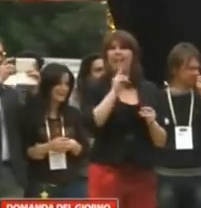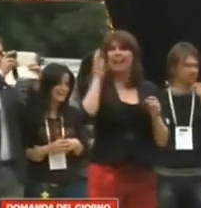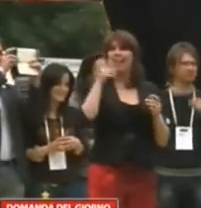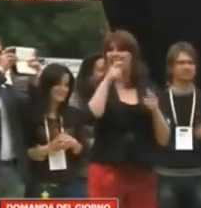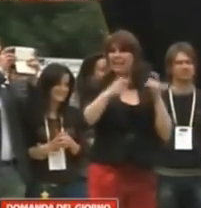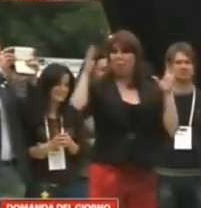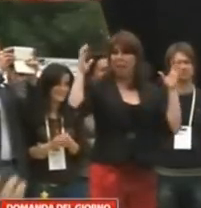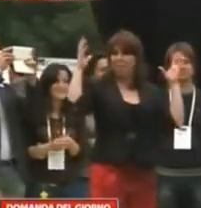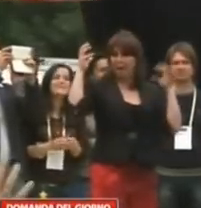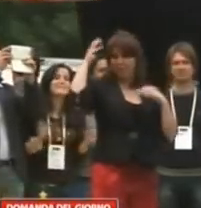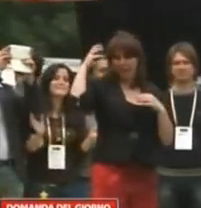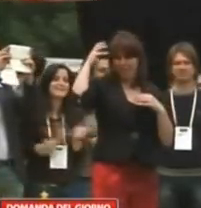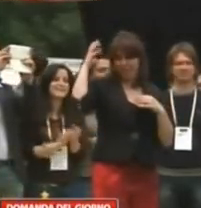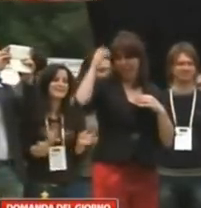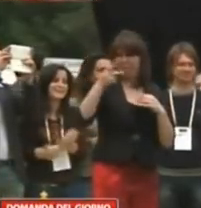e allora